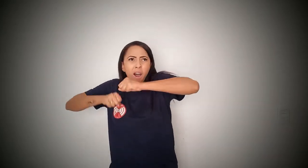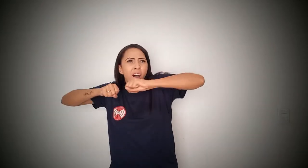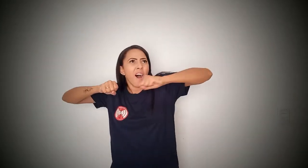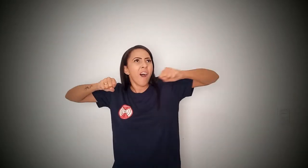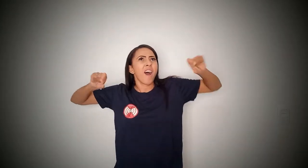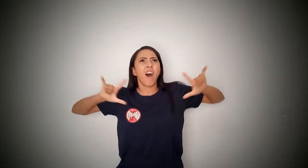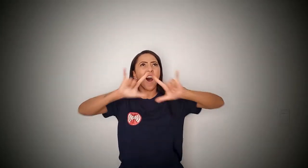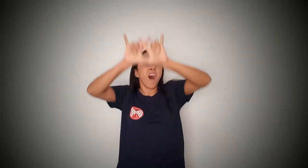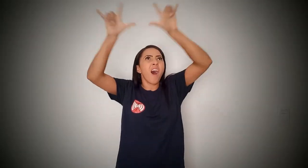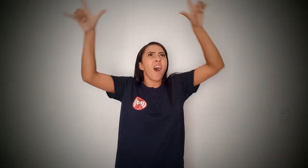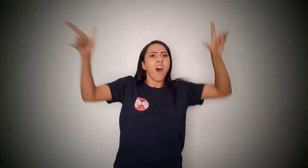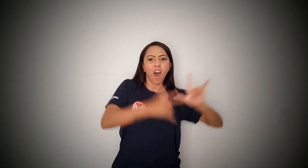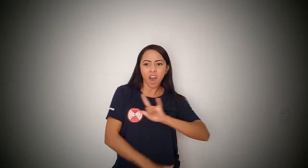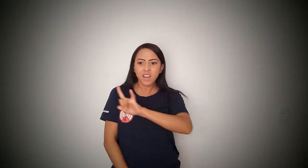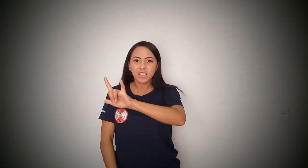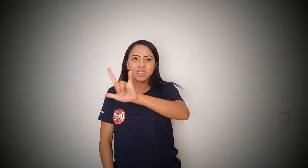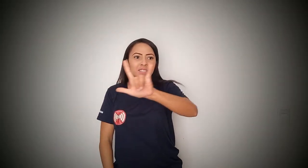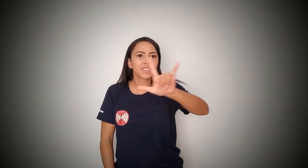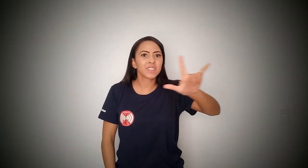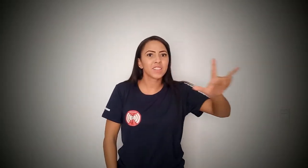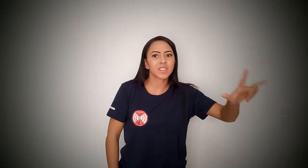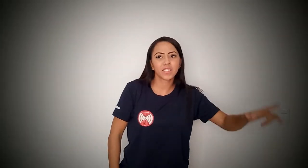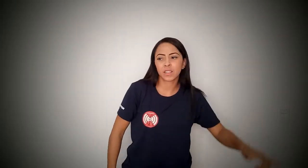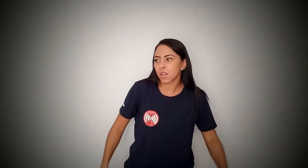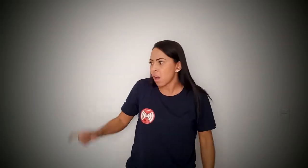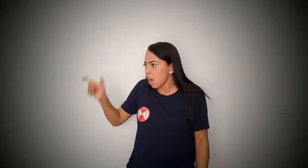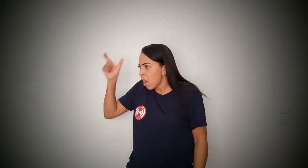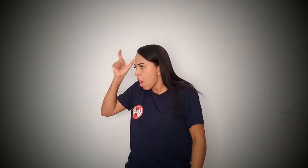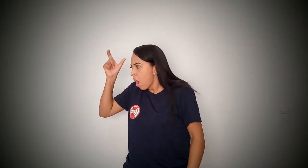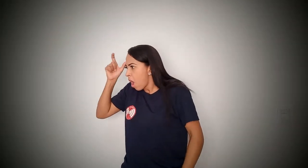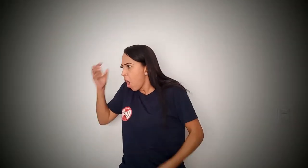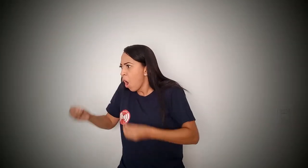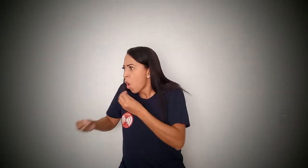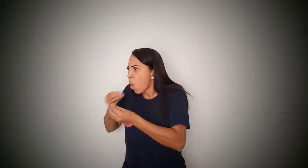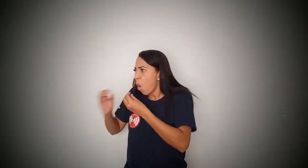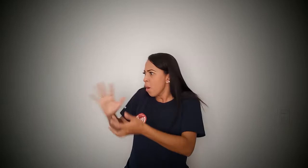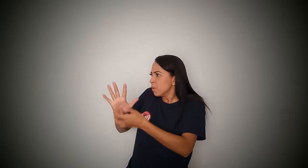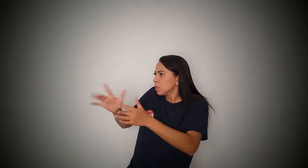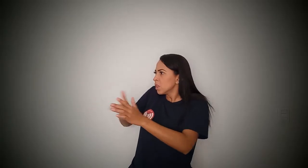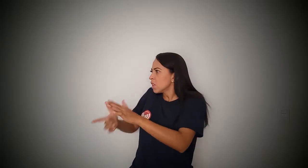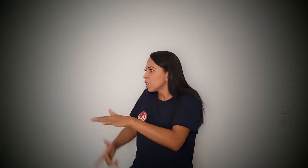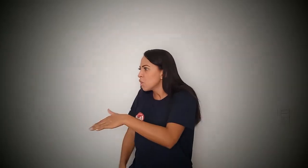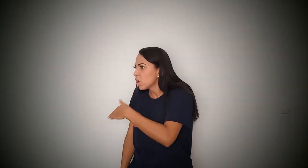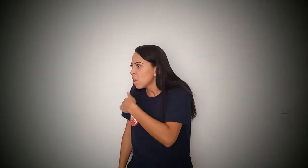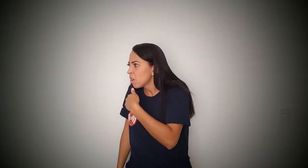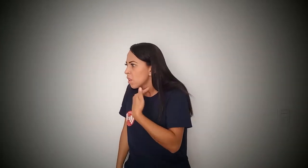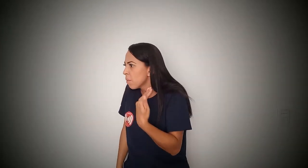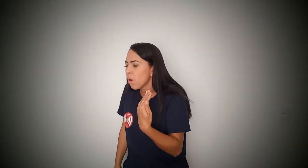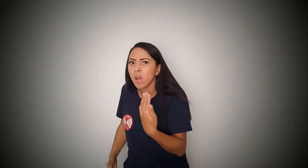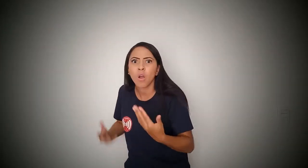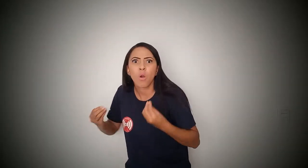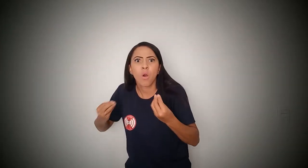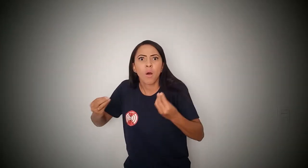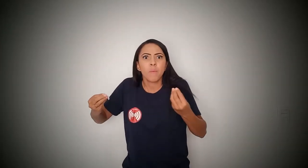Ó morte, onde estás? O Rei ressuscitou,